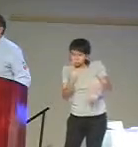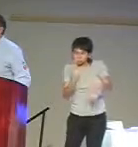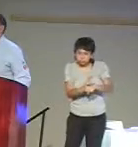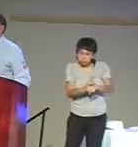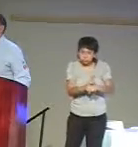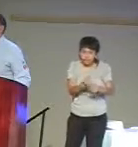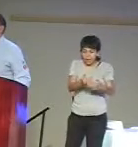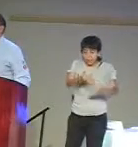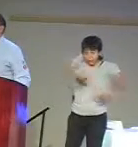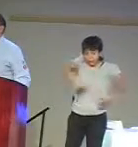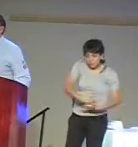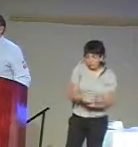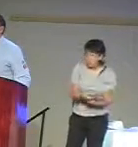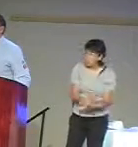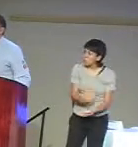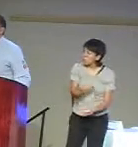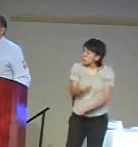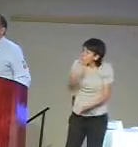sífilis congénita.